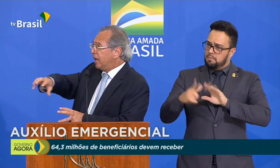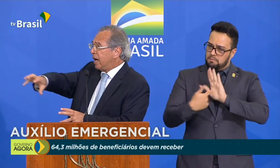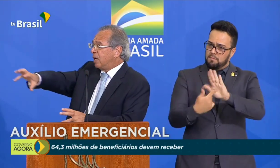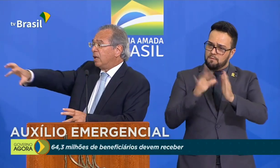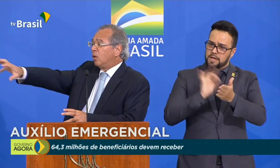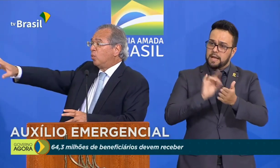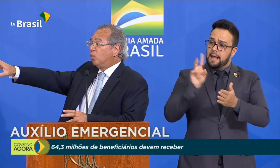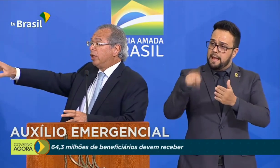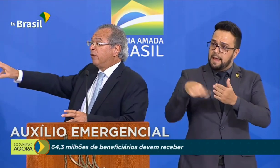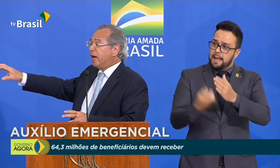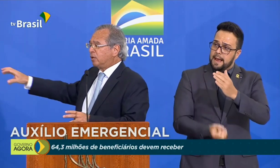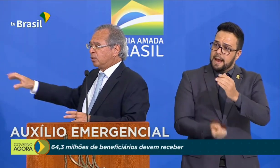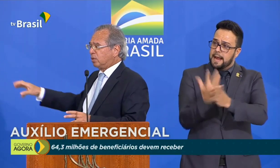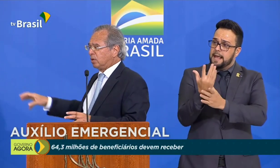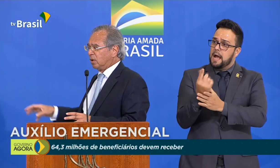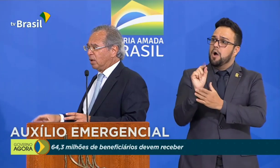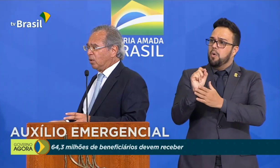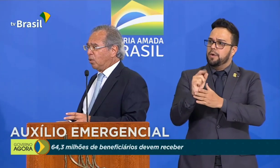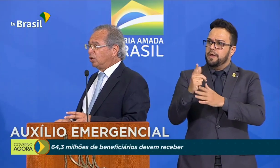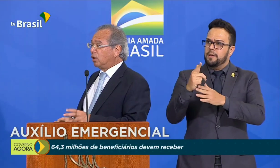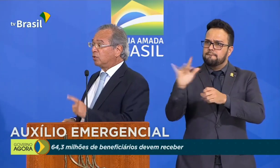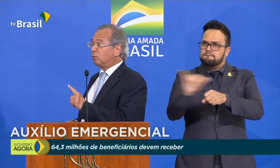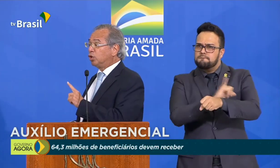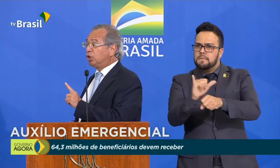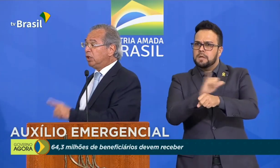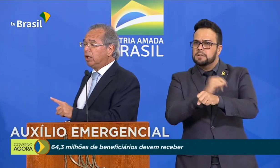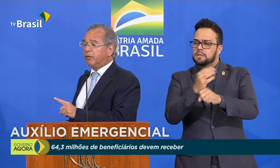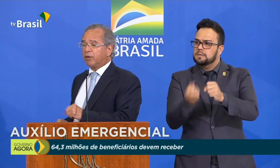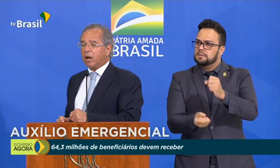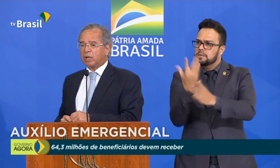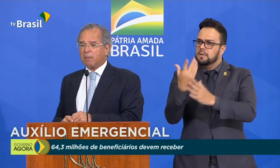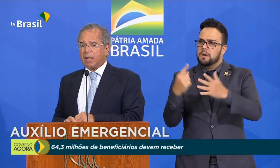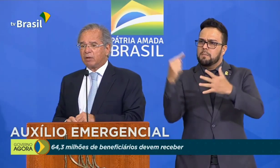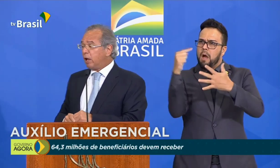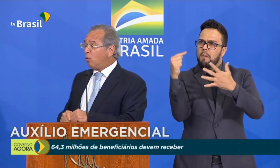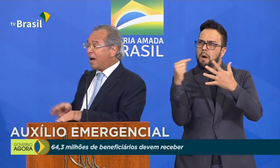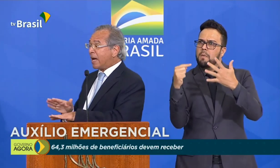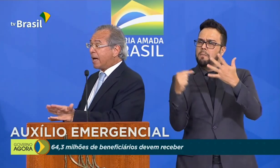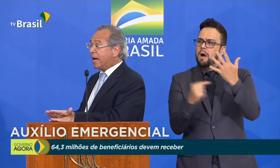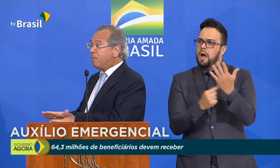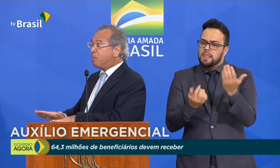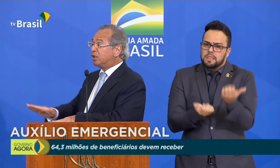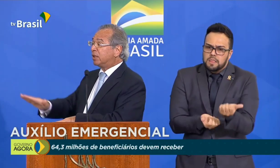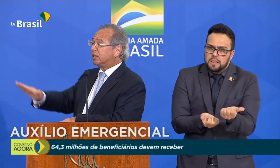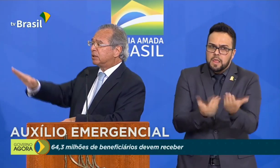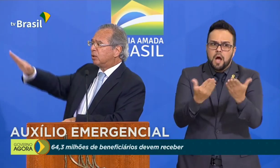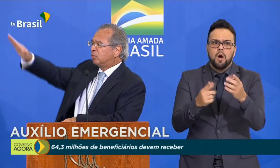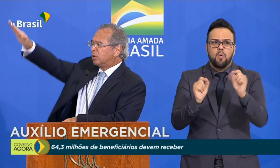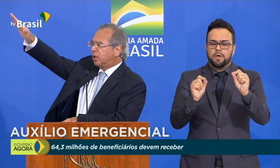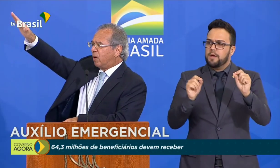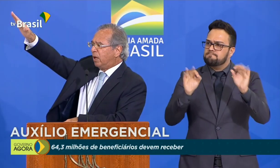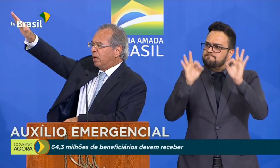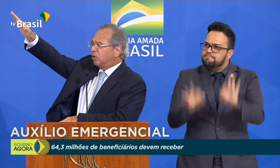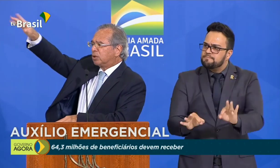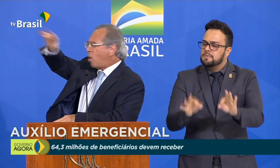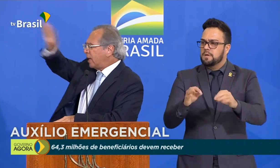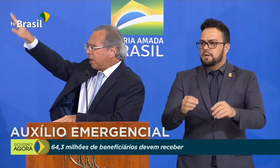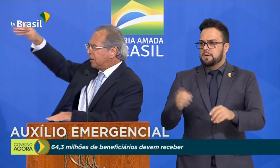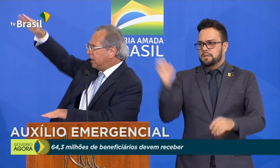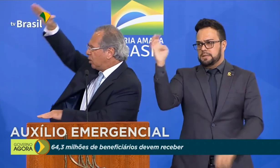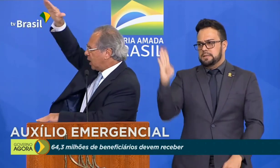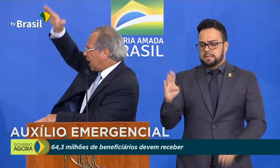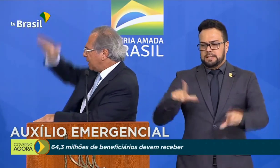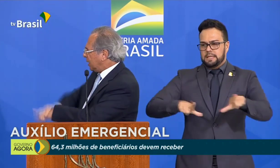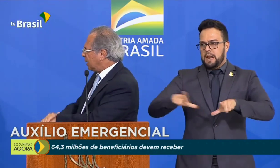é criar um universo onde nós vamos dignificar o trabalho, criar uma rampa de ascensão social.